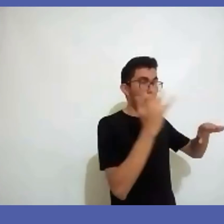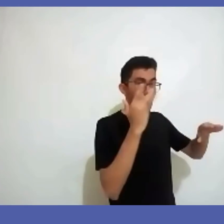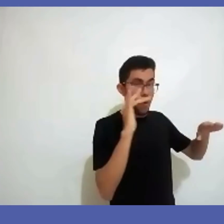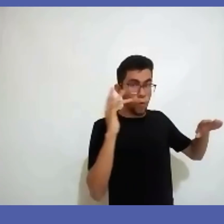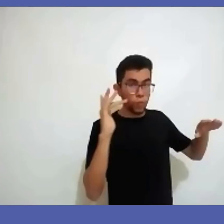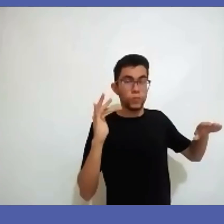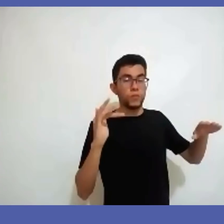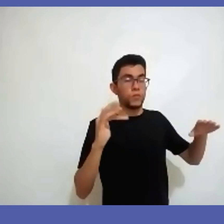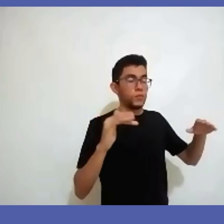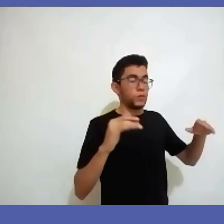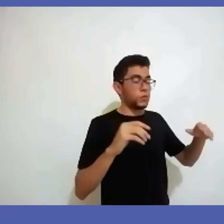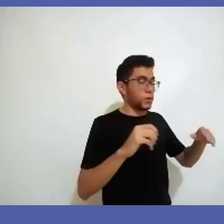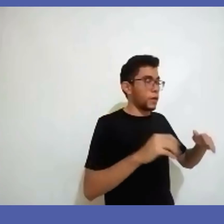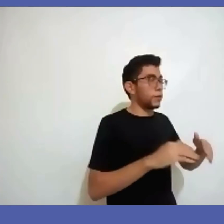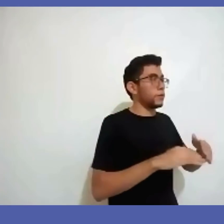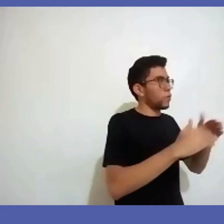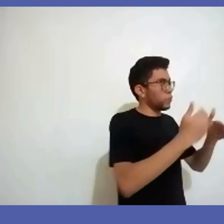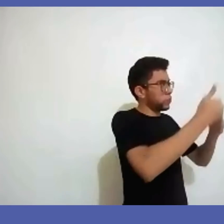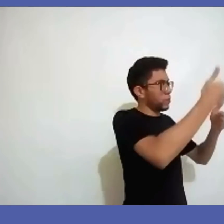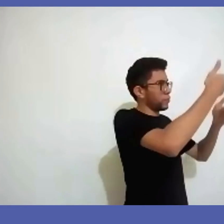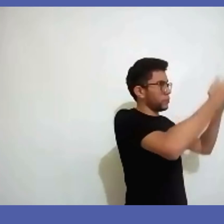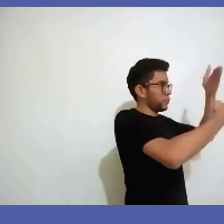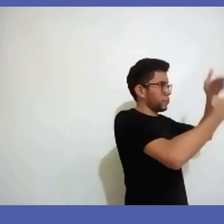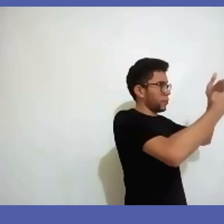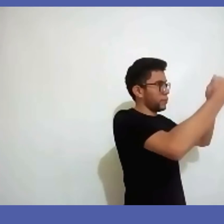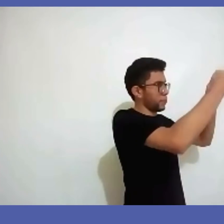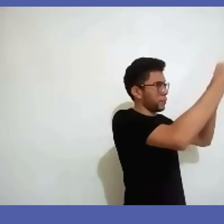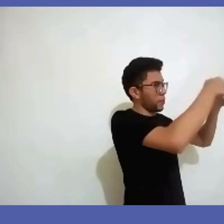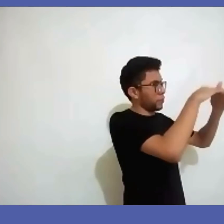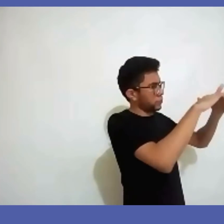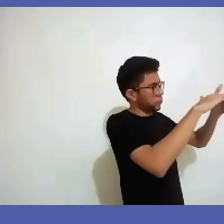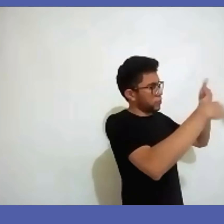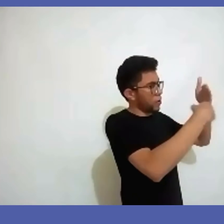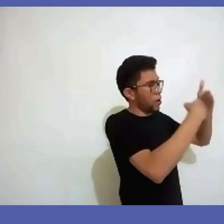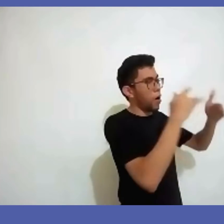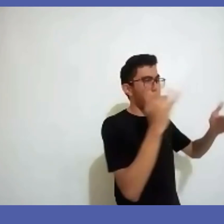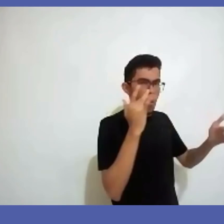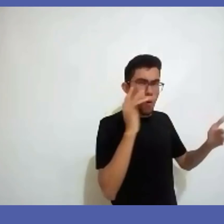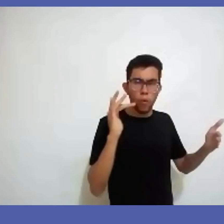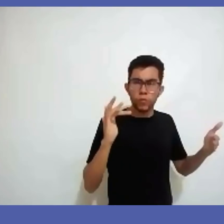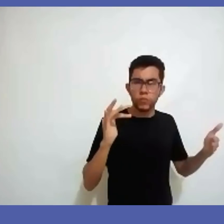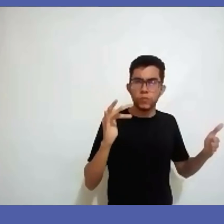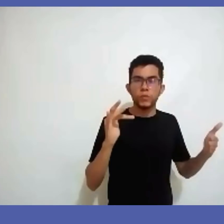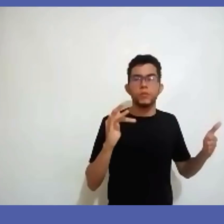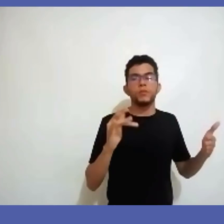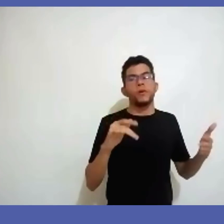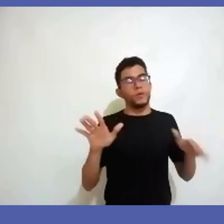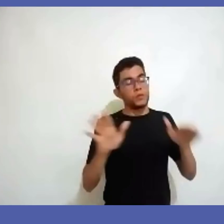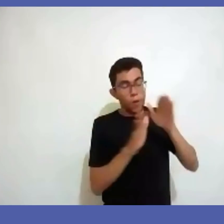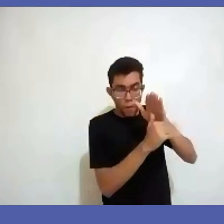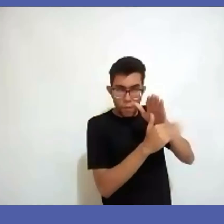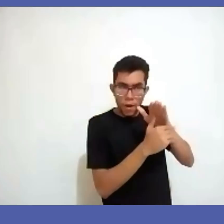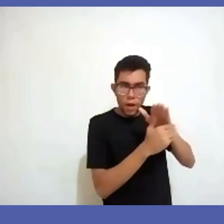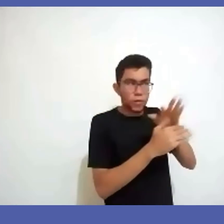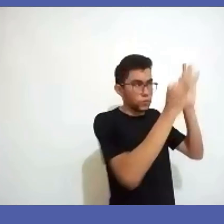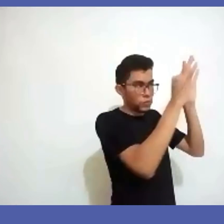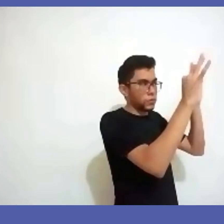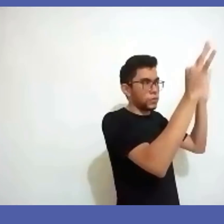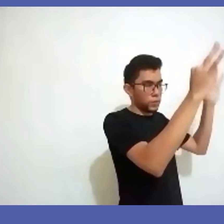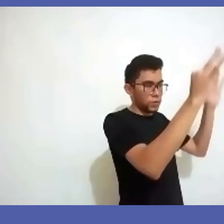palavra. E a partir de então, irmãos, do ano 70, né, no primeiro século,